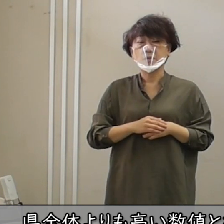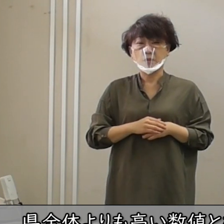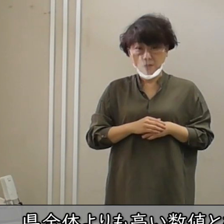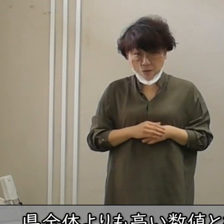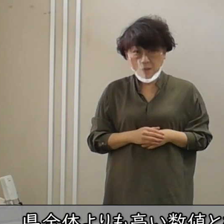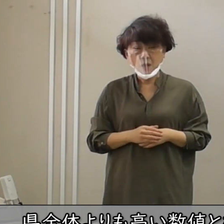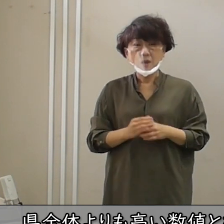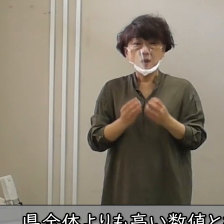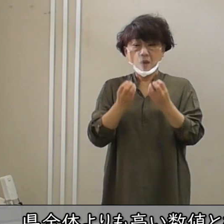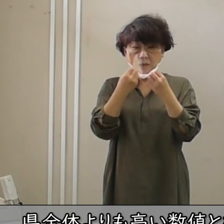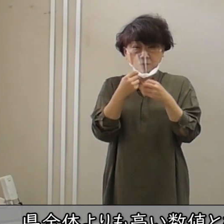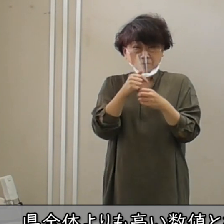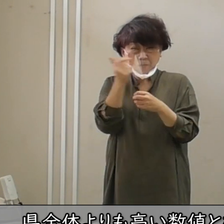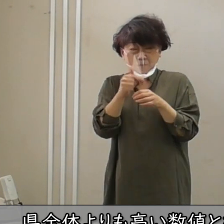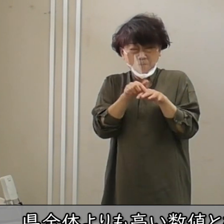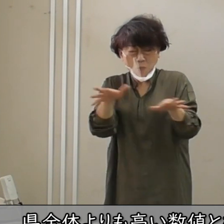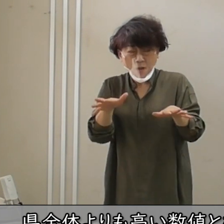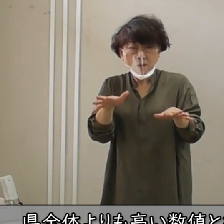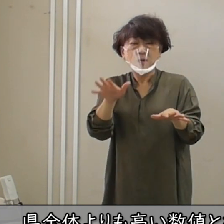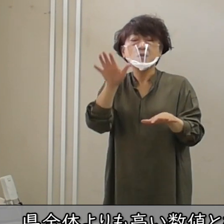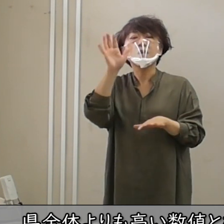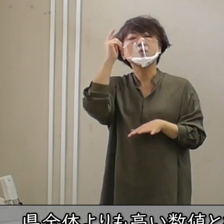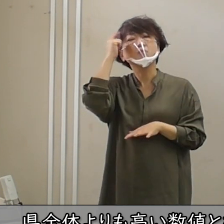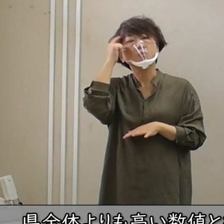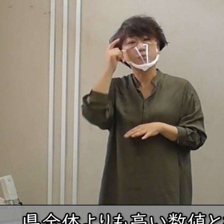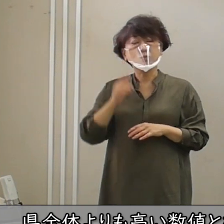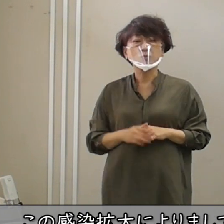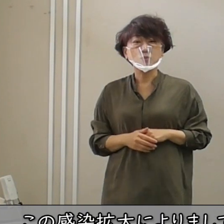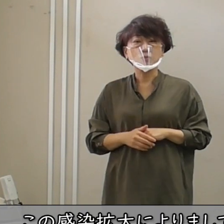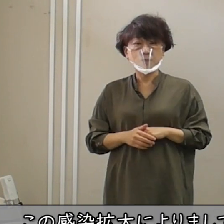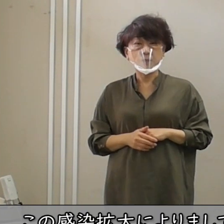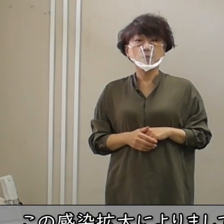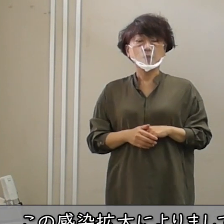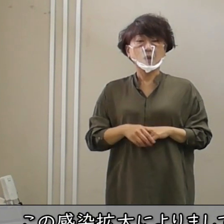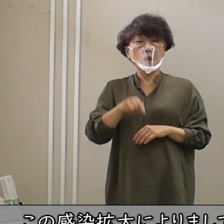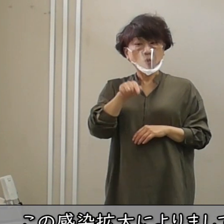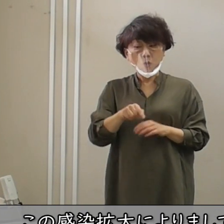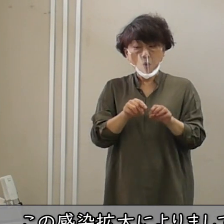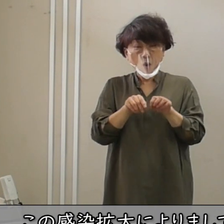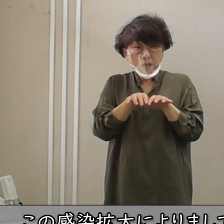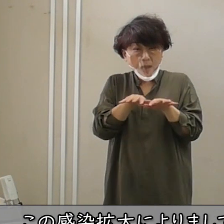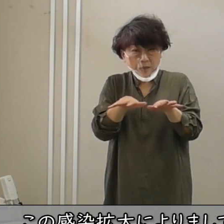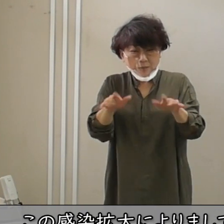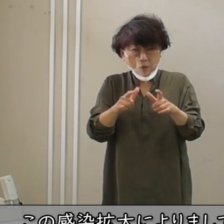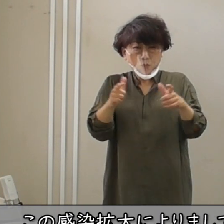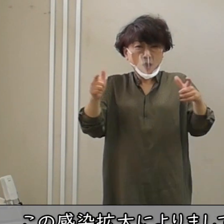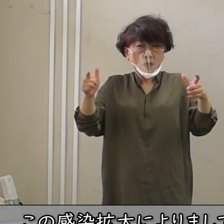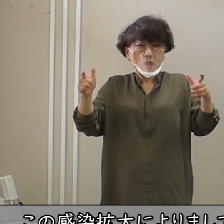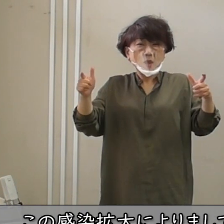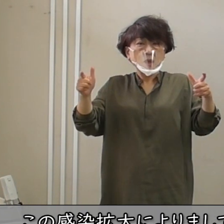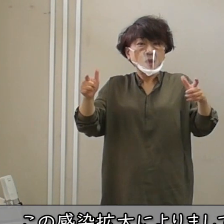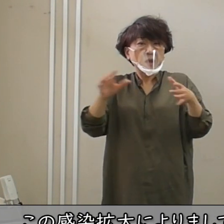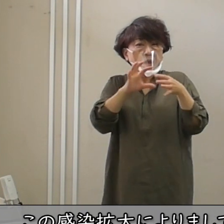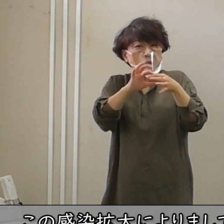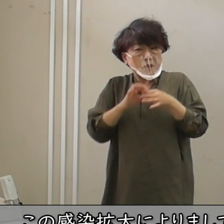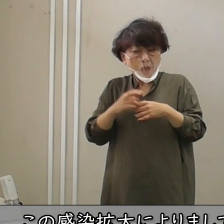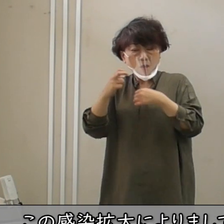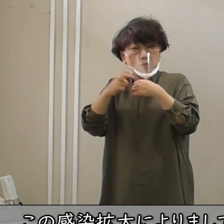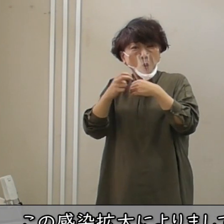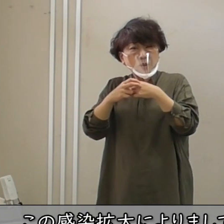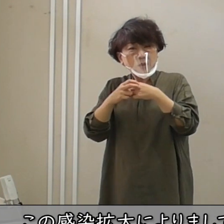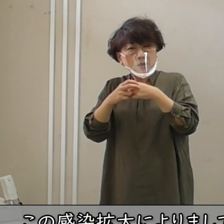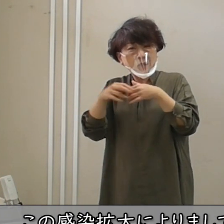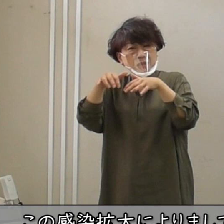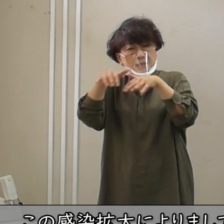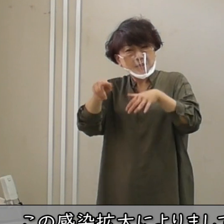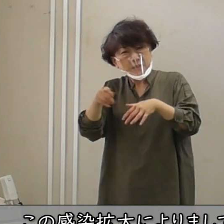感染の急拡大が続いているというふうに考えております。この感染拡大によりまして、医療提供体制への負